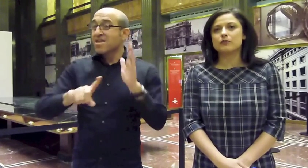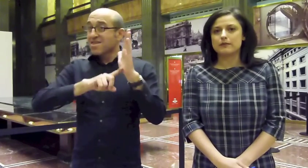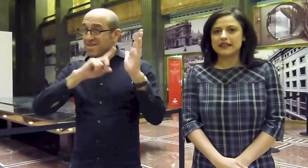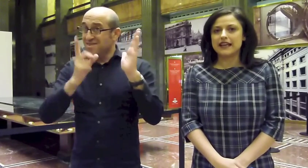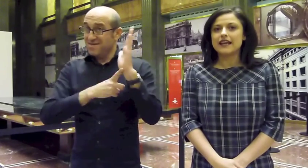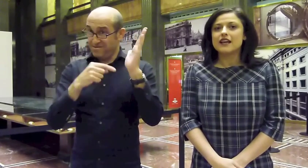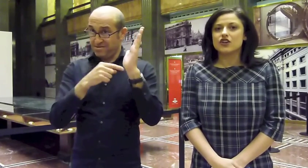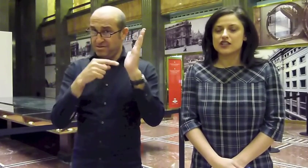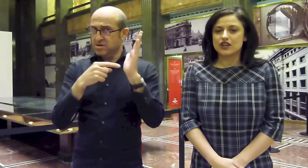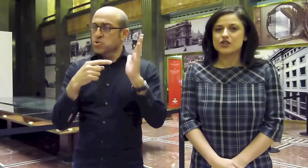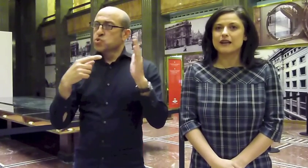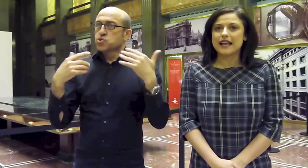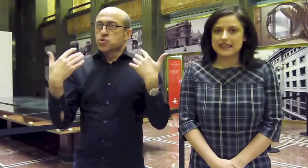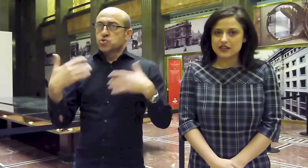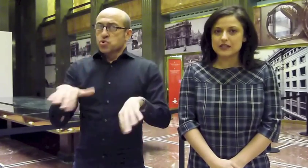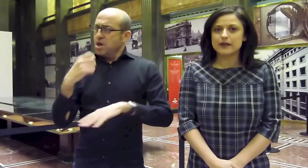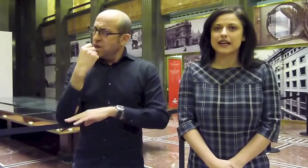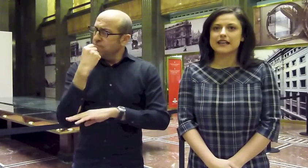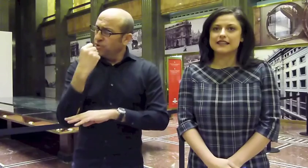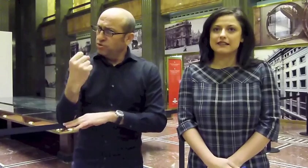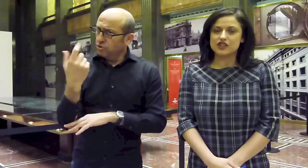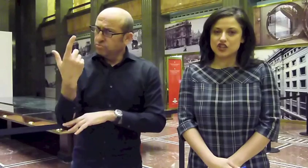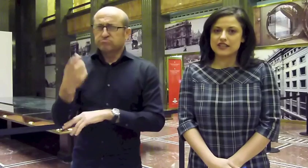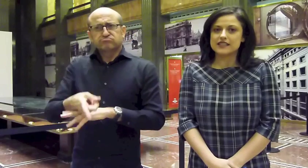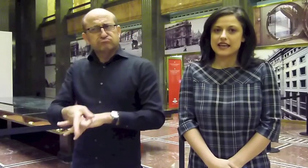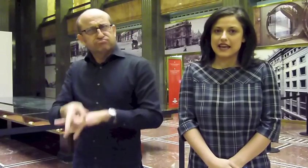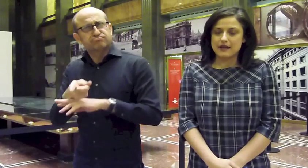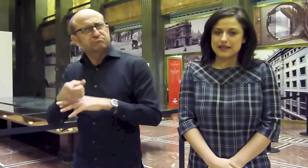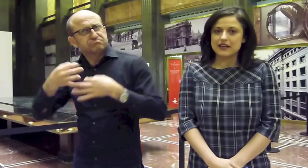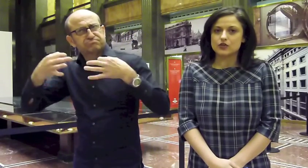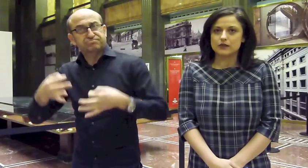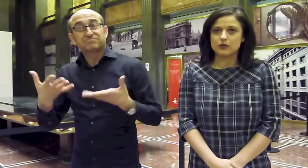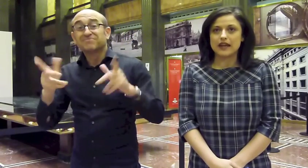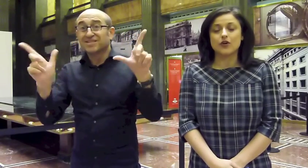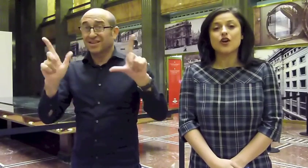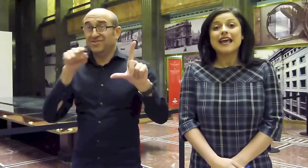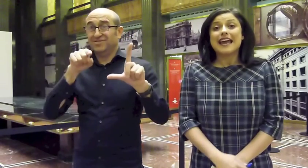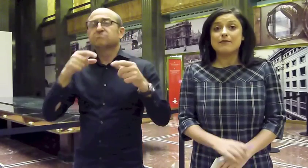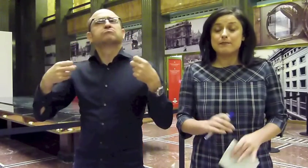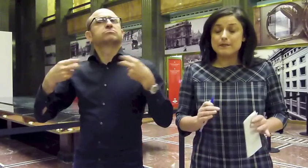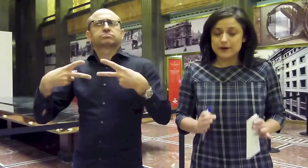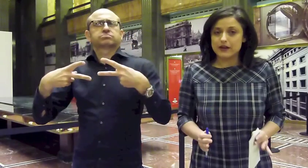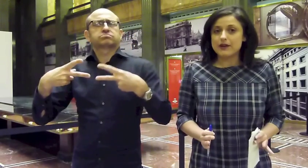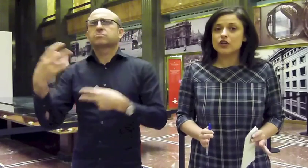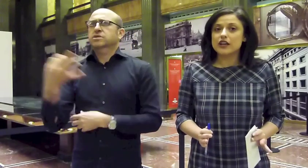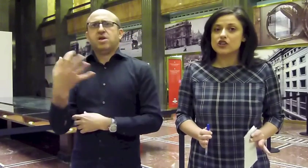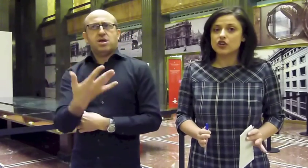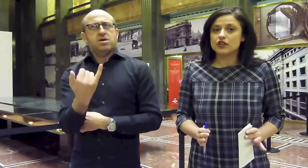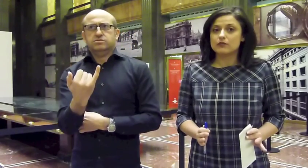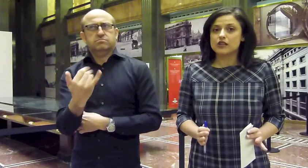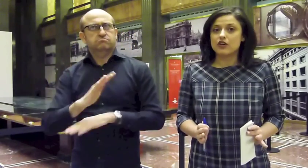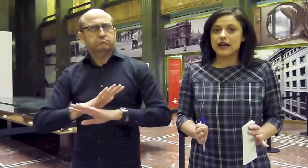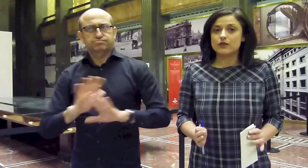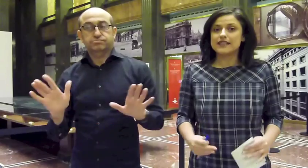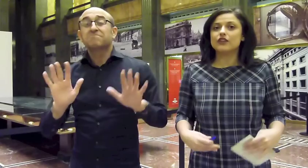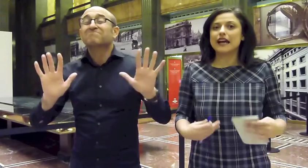apoyando enormemente lo que son las obligaciones para que las televisiones emitan el subtitulado. El problema con el que nos